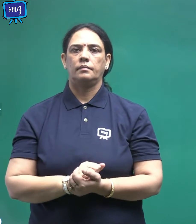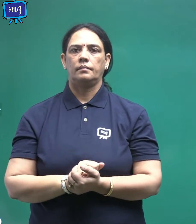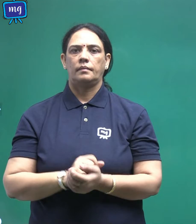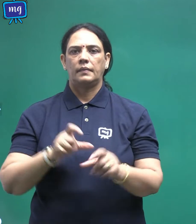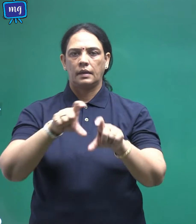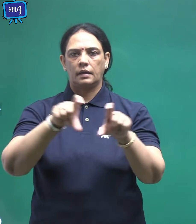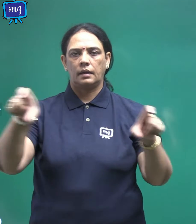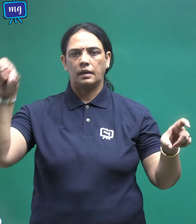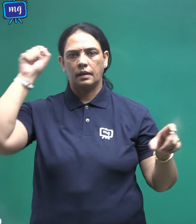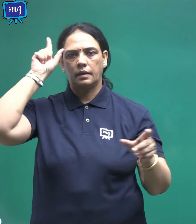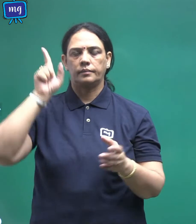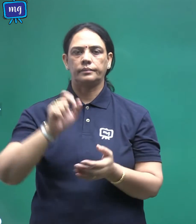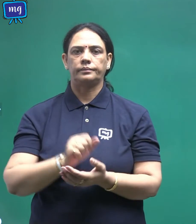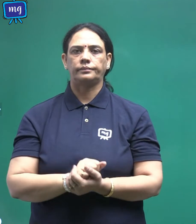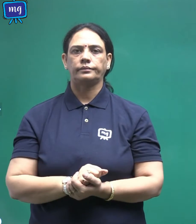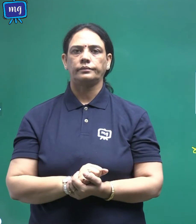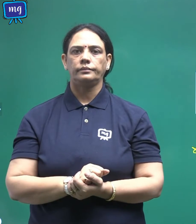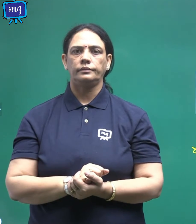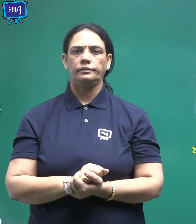समझ आ गया?